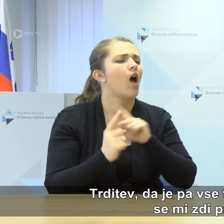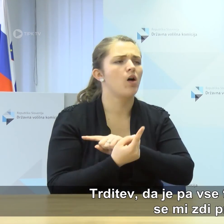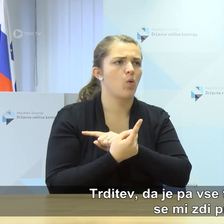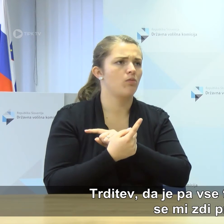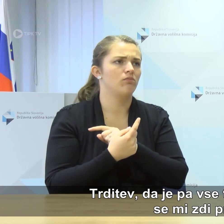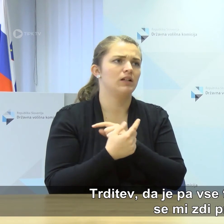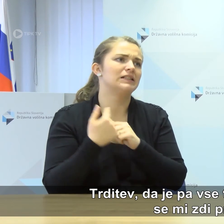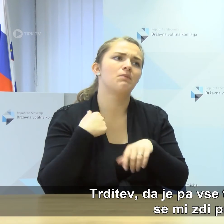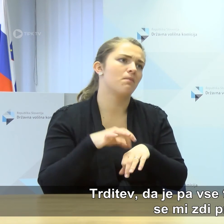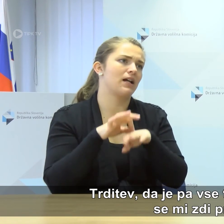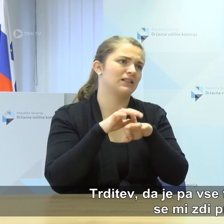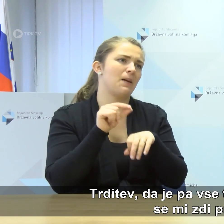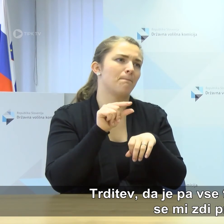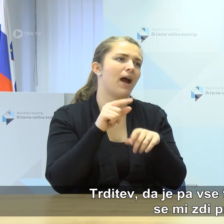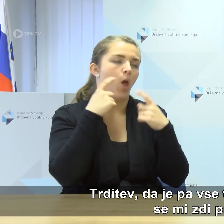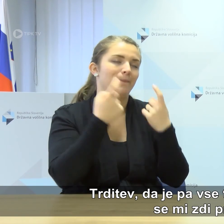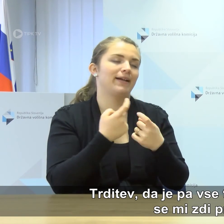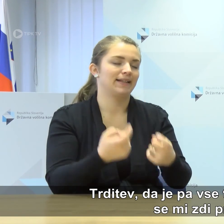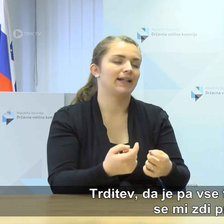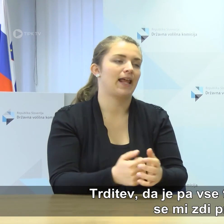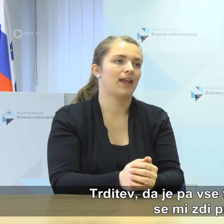mehem pretirana.